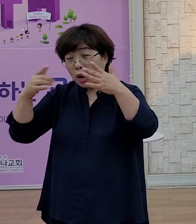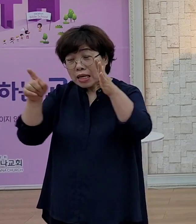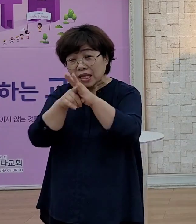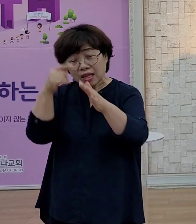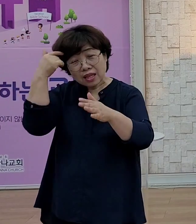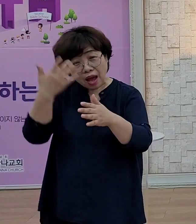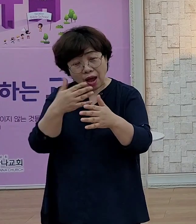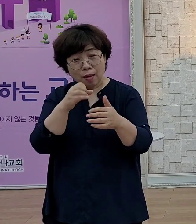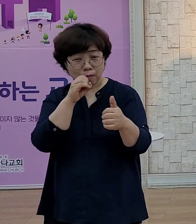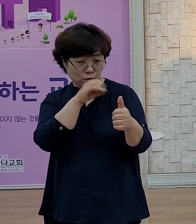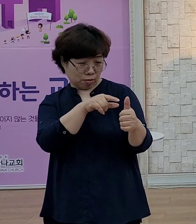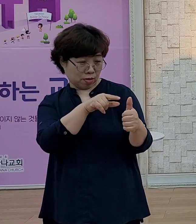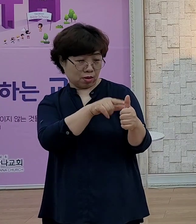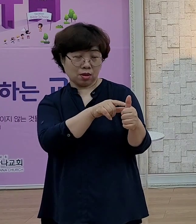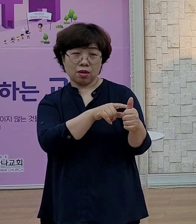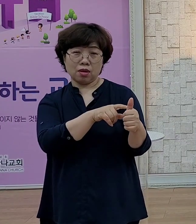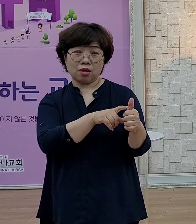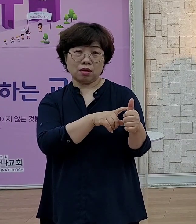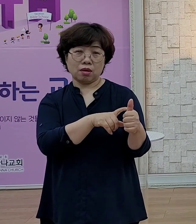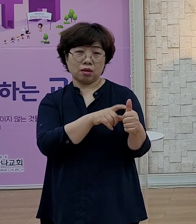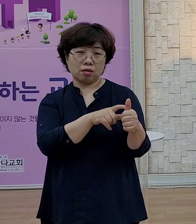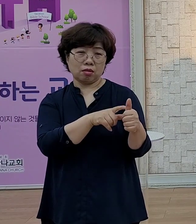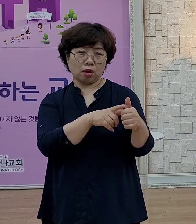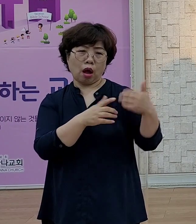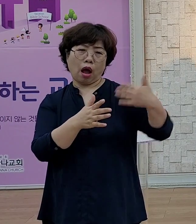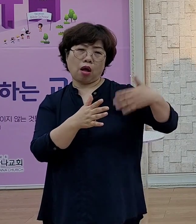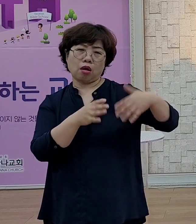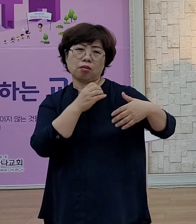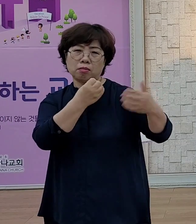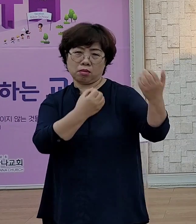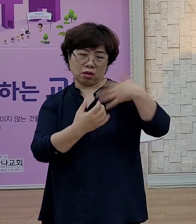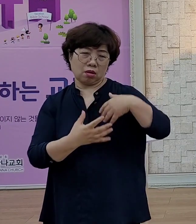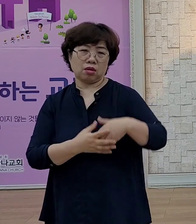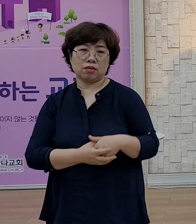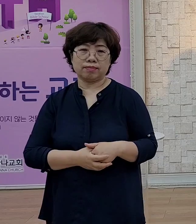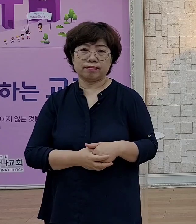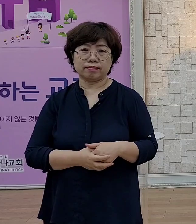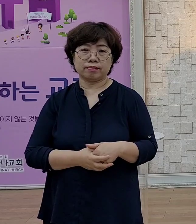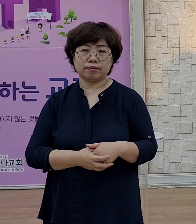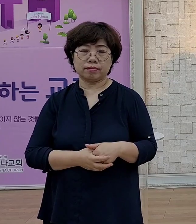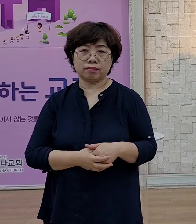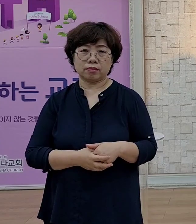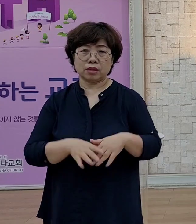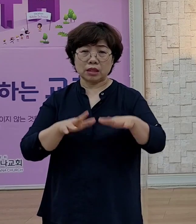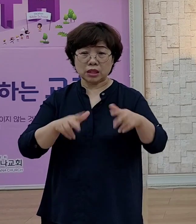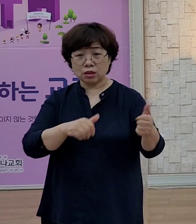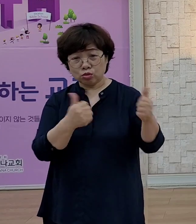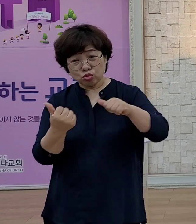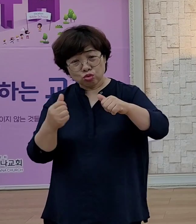제가 그때 딱 보고 네가 진짜 지금 죽어도 천국 가는 확신이 있나?